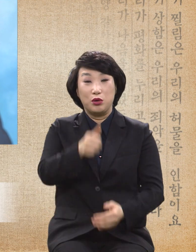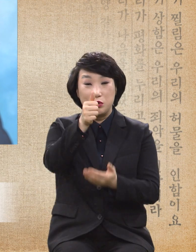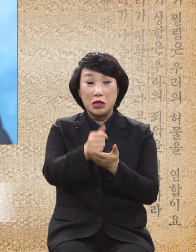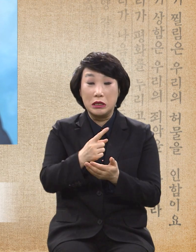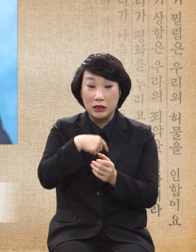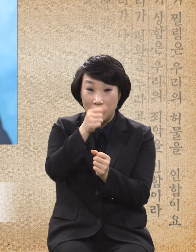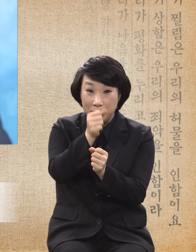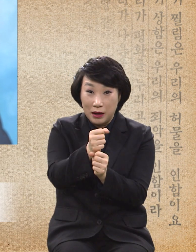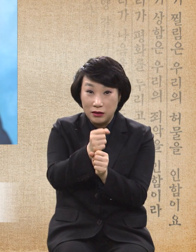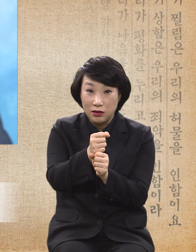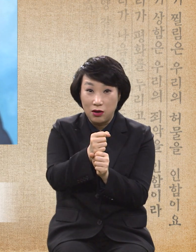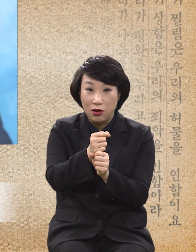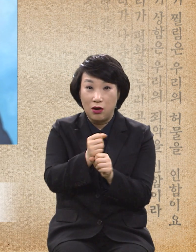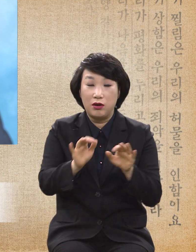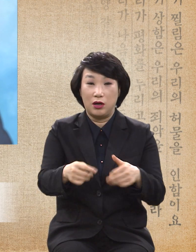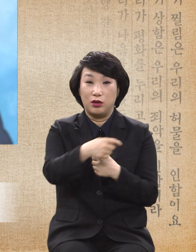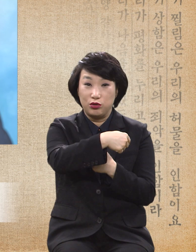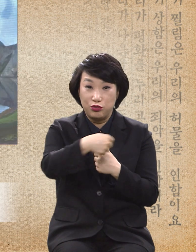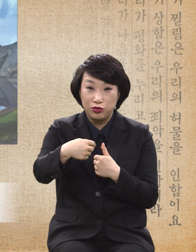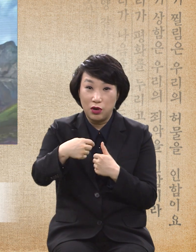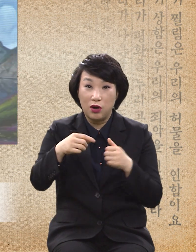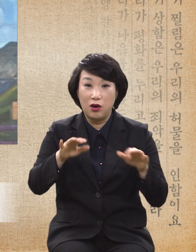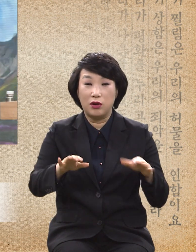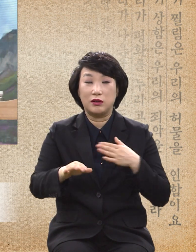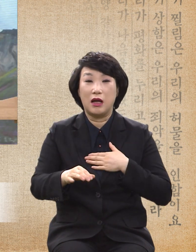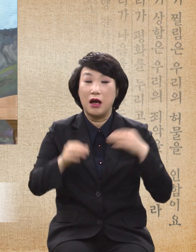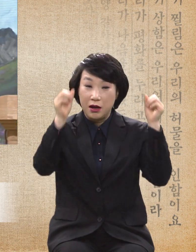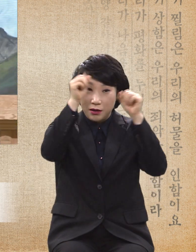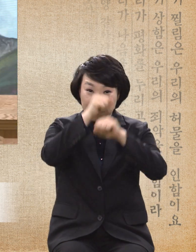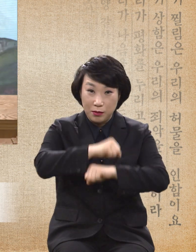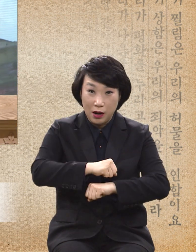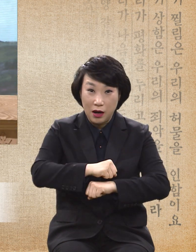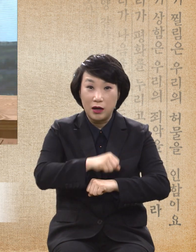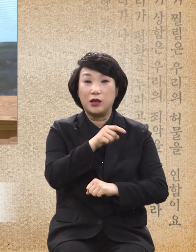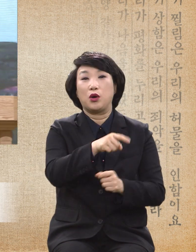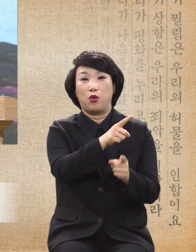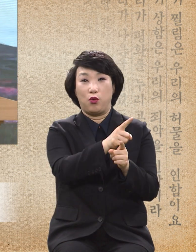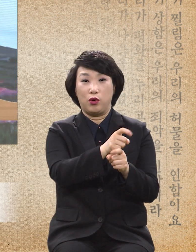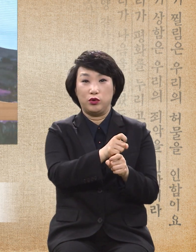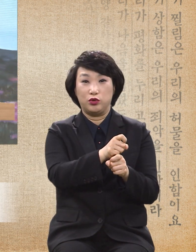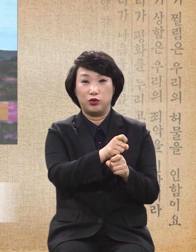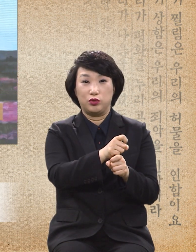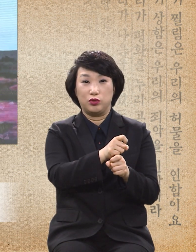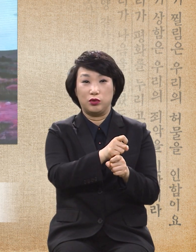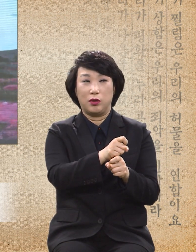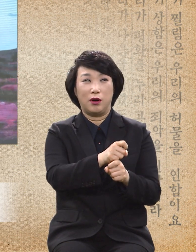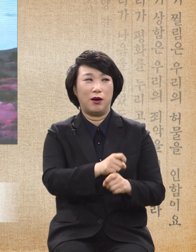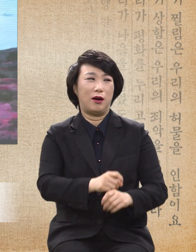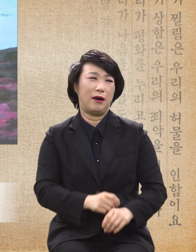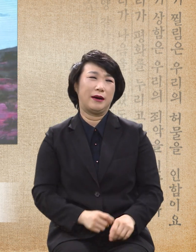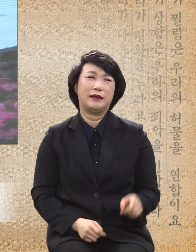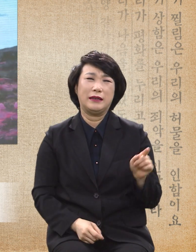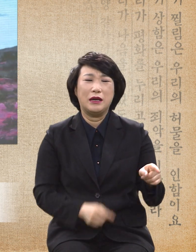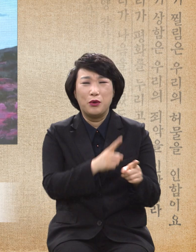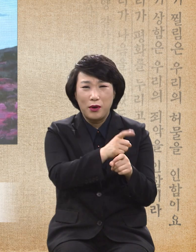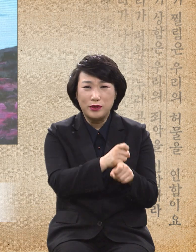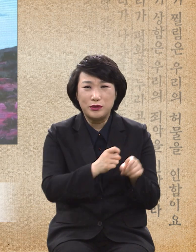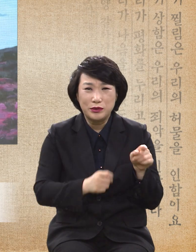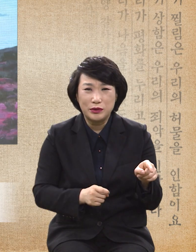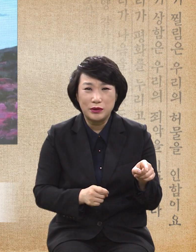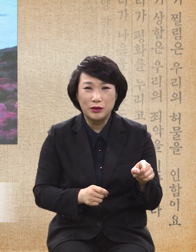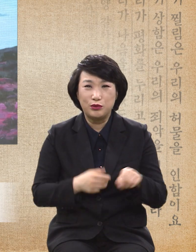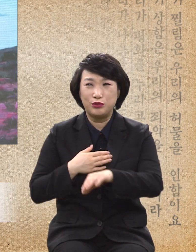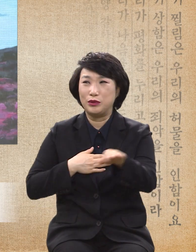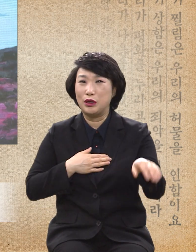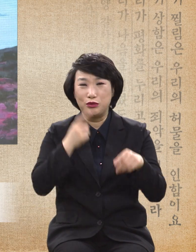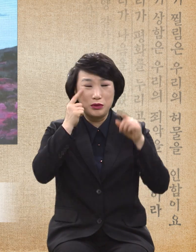지켜 만들어서 죽여서 멸망시키는 원수. 이 원수